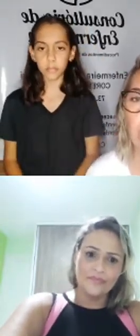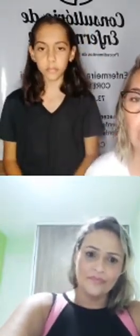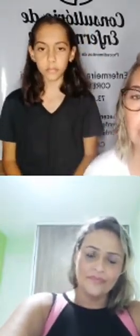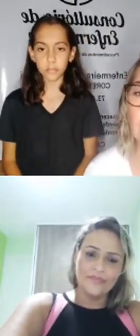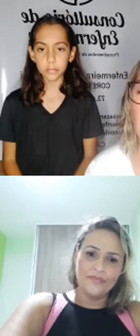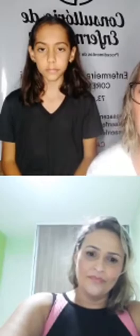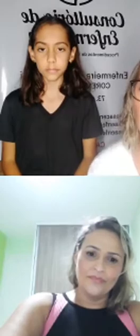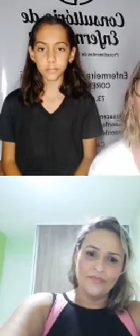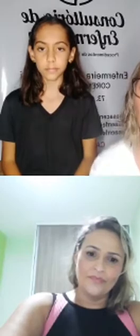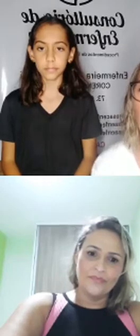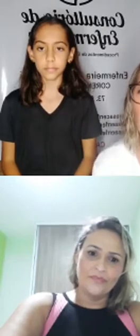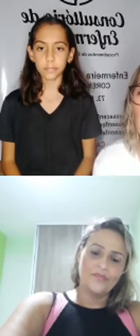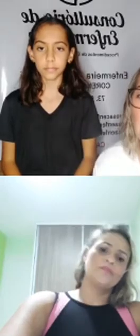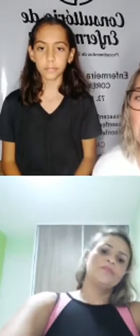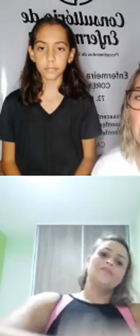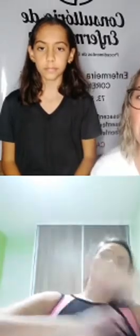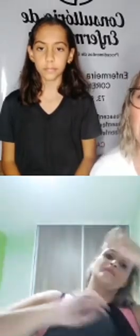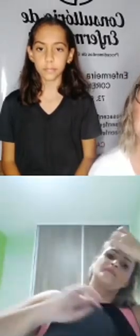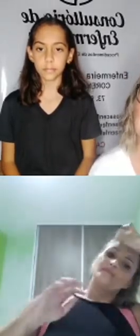momento que elas estão vivendo?